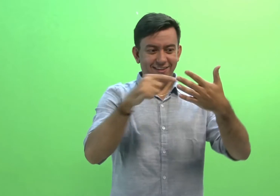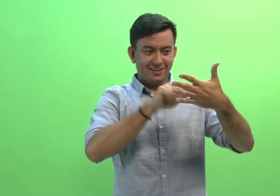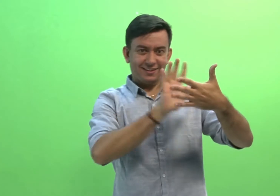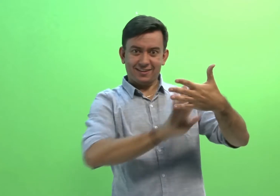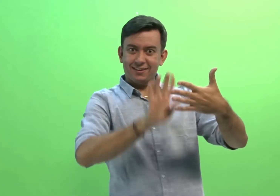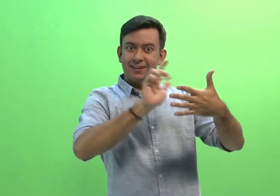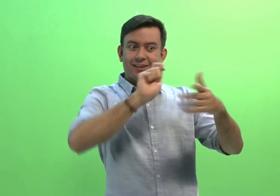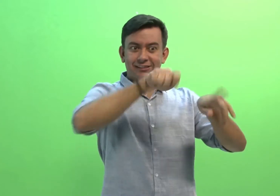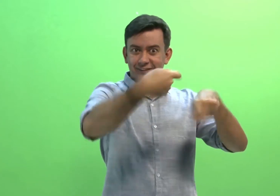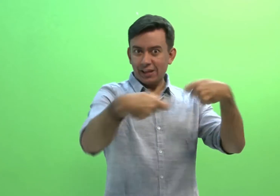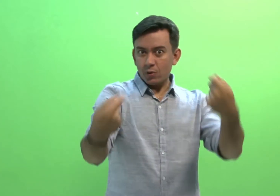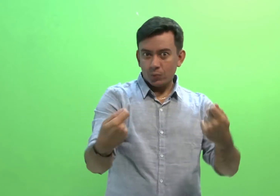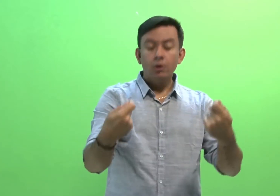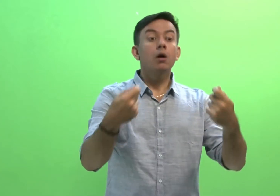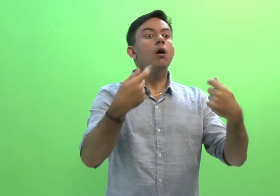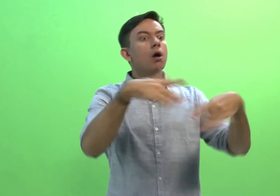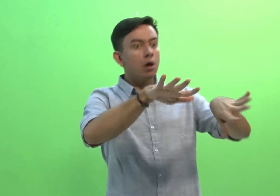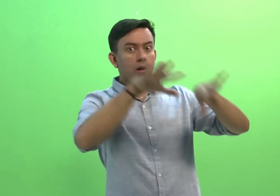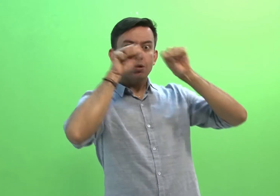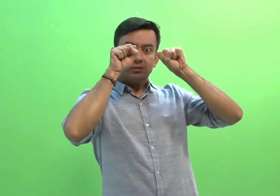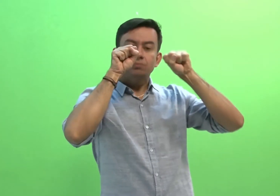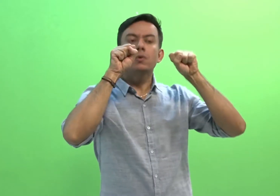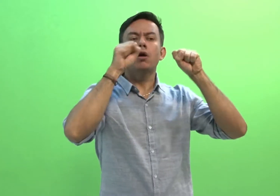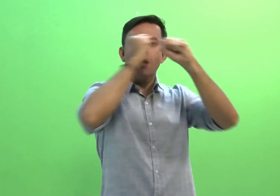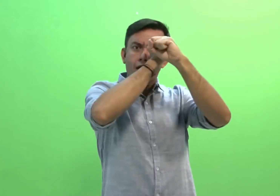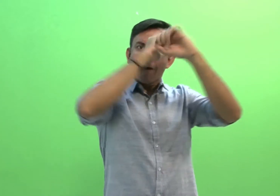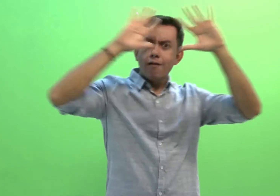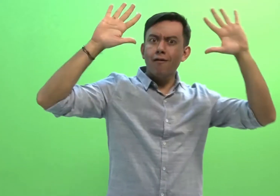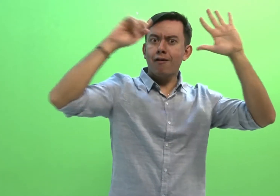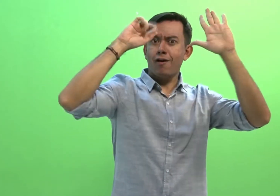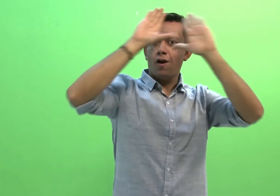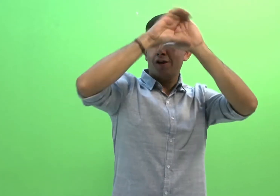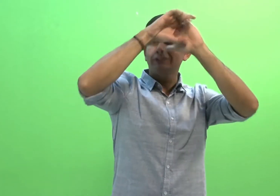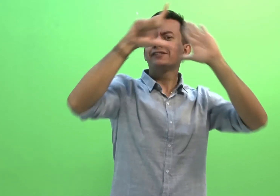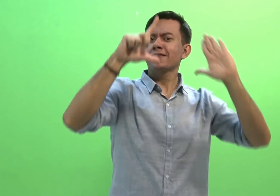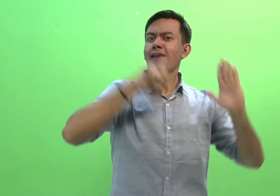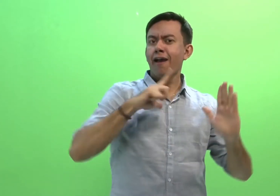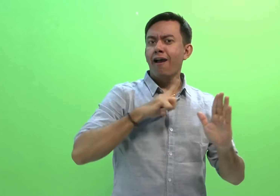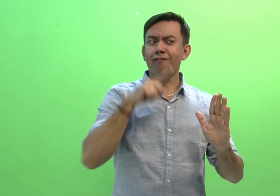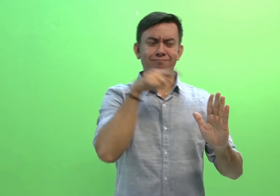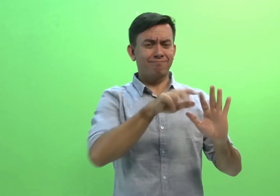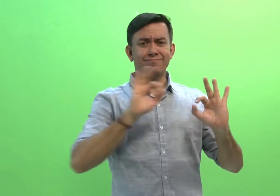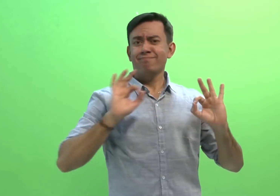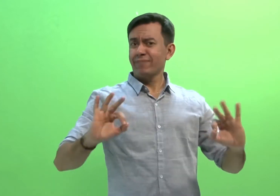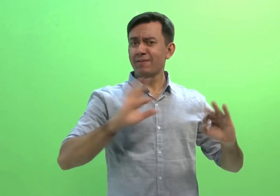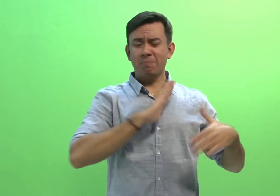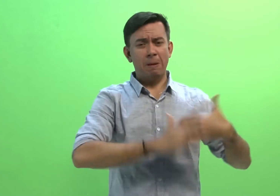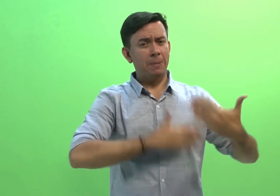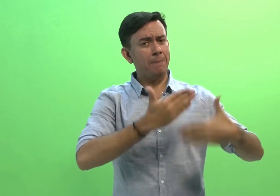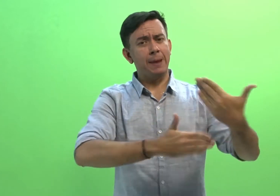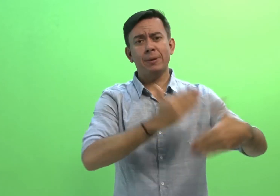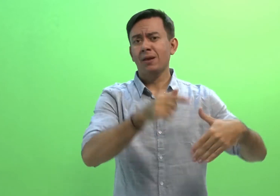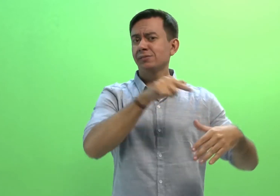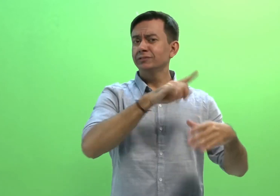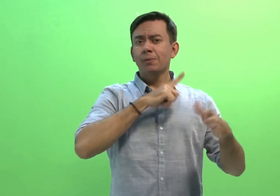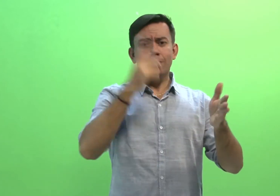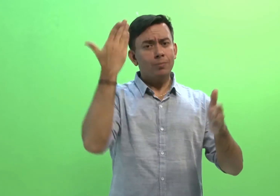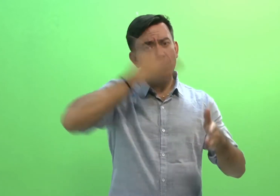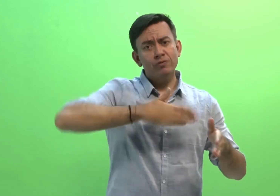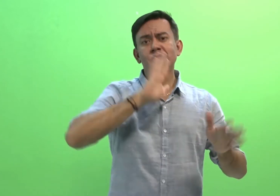de sinais, verão os sinais e por meio da visão irá se captar o conceito concreto. Então, é uma